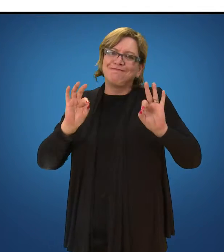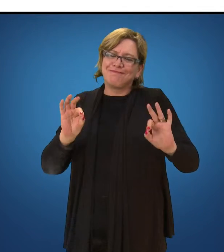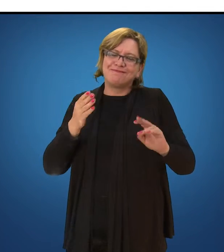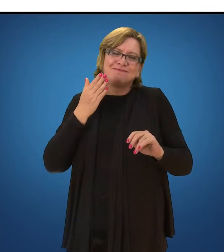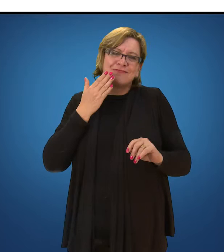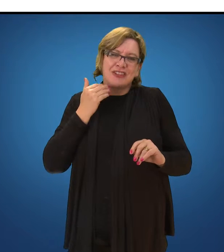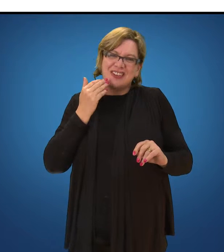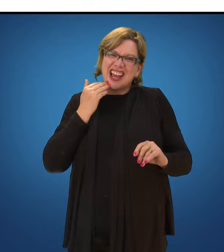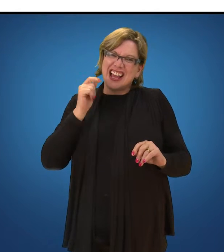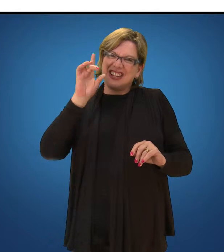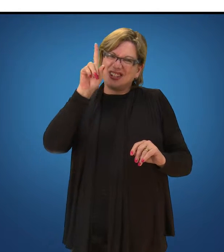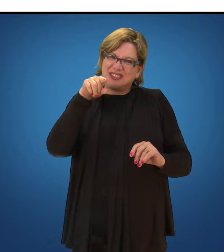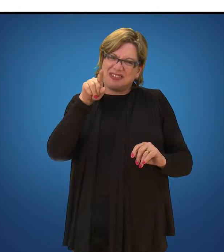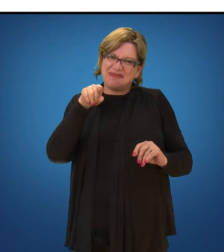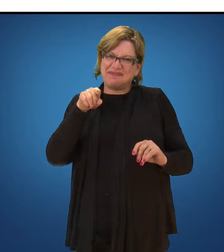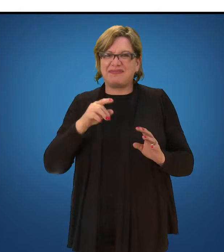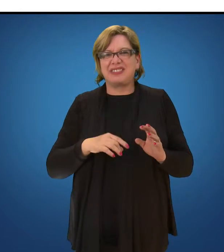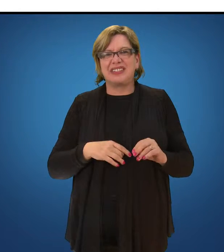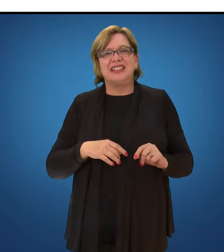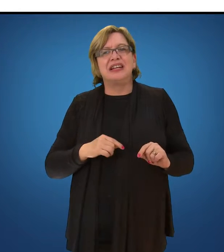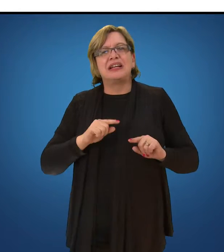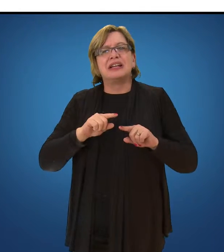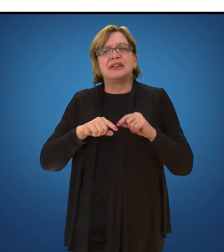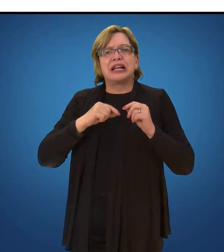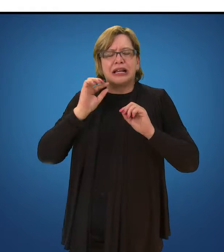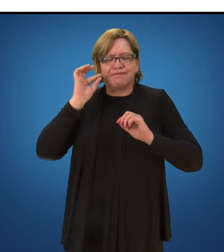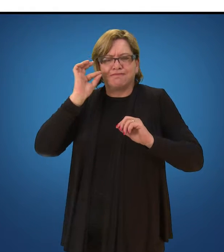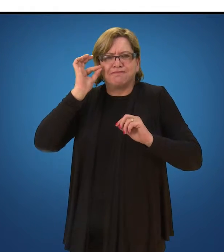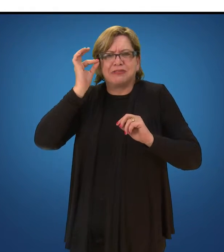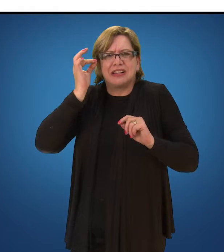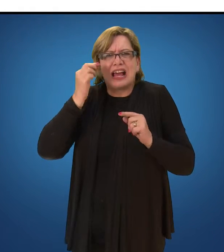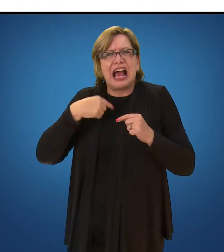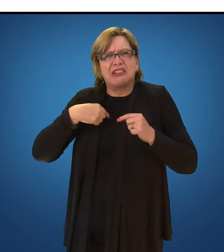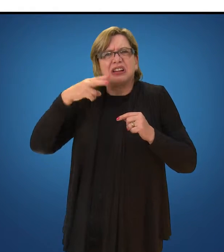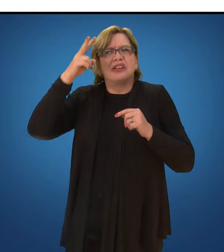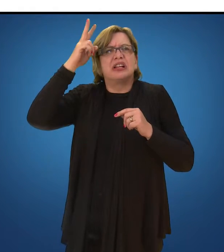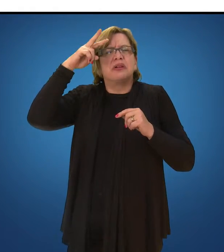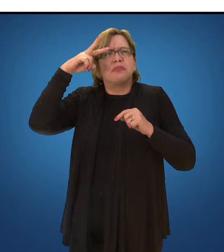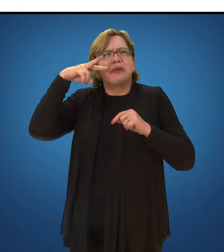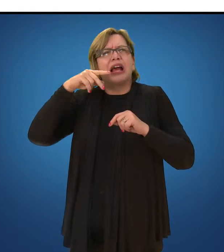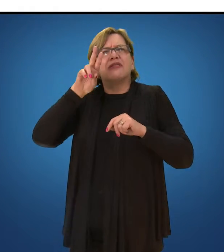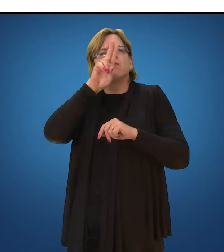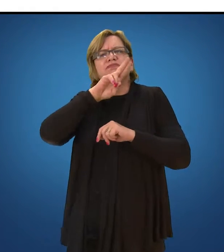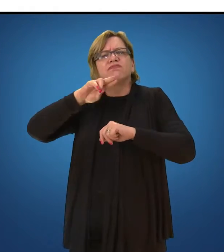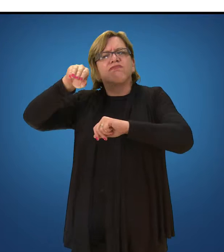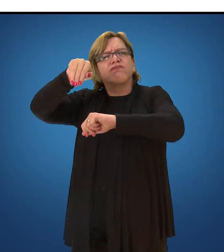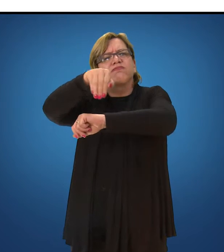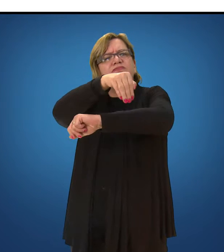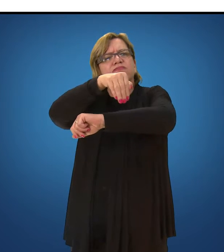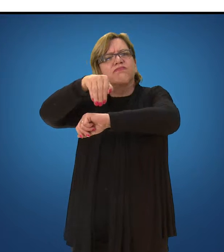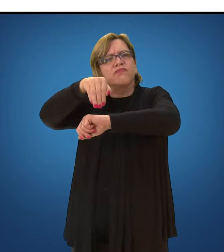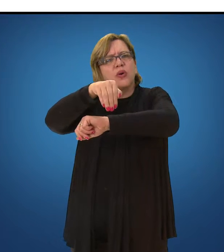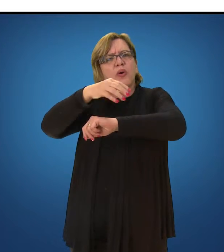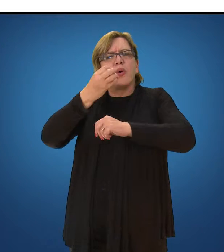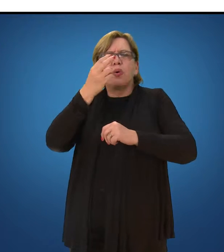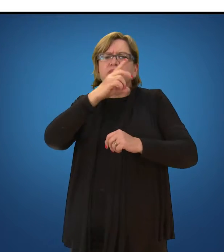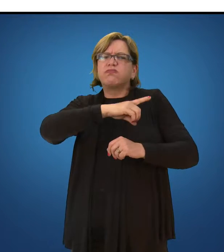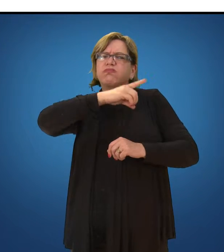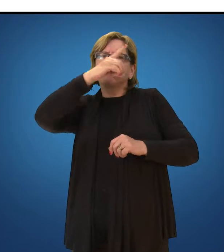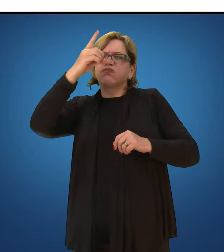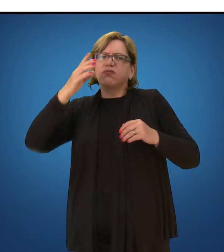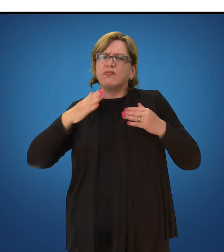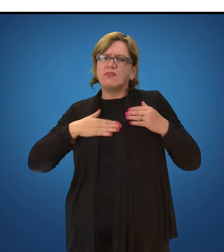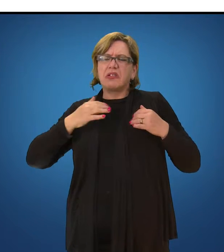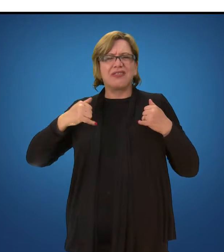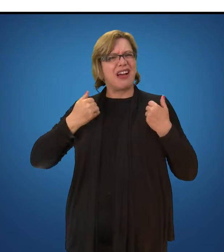muito fácil, quase imediata. Quando eu quero lembrar o nome da rua onde eu moro, ou a data do meu aniversário, não